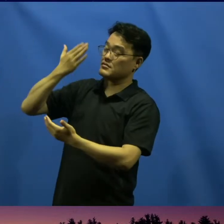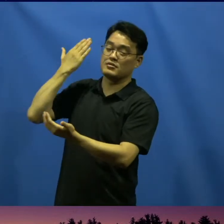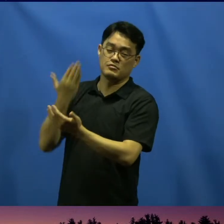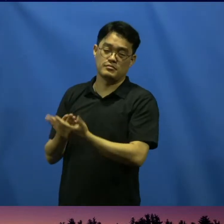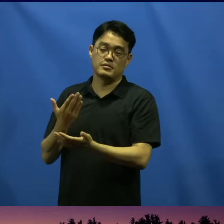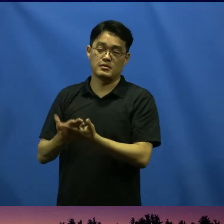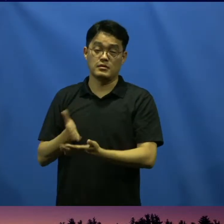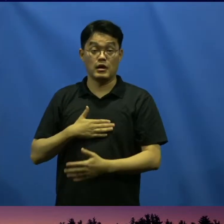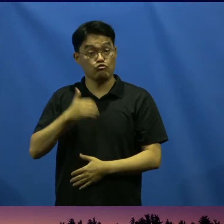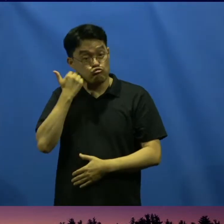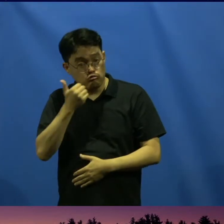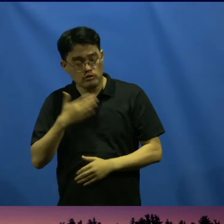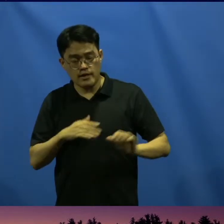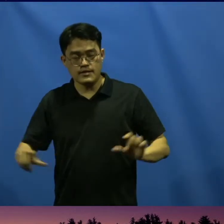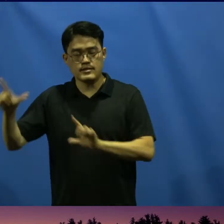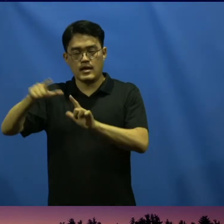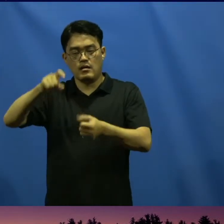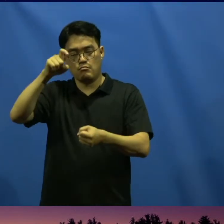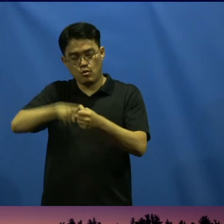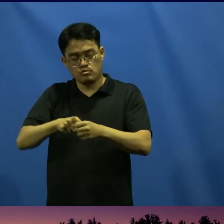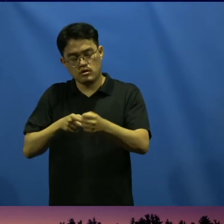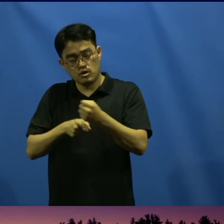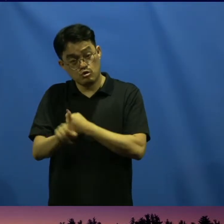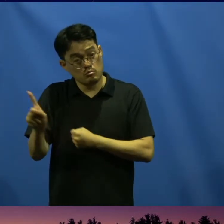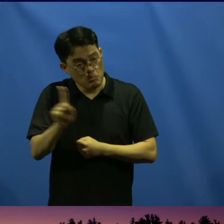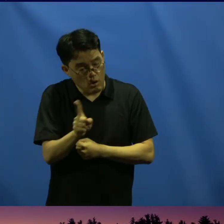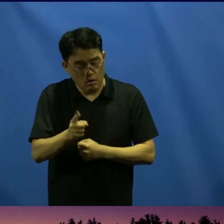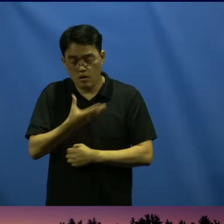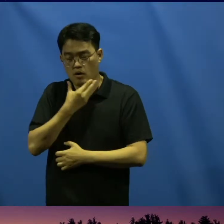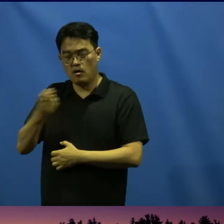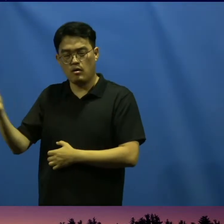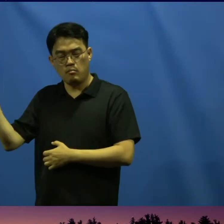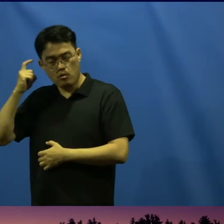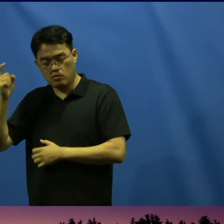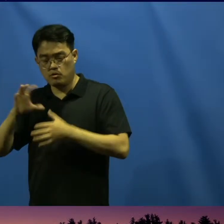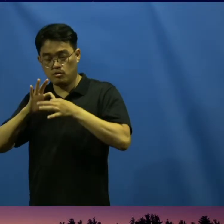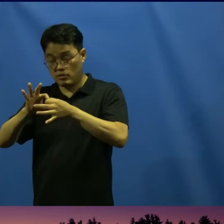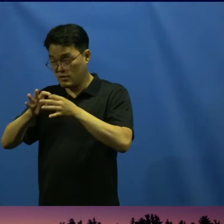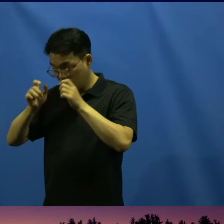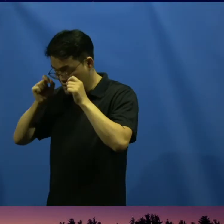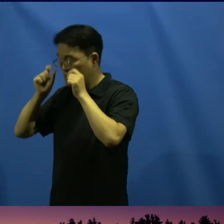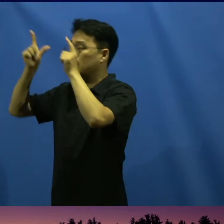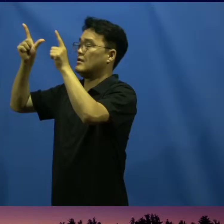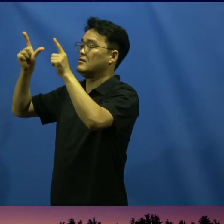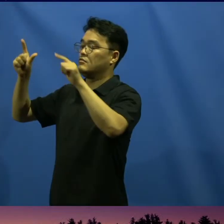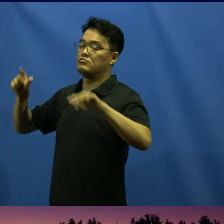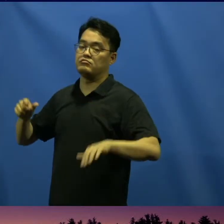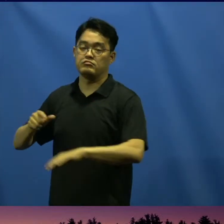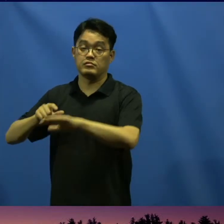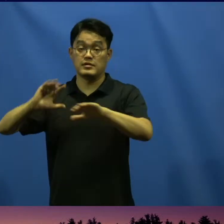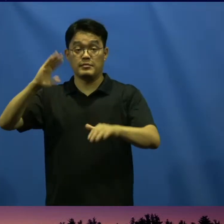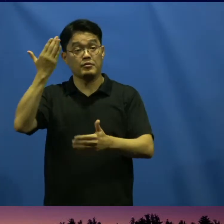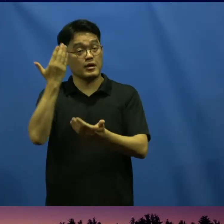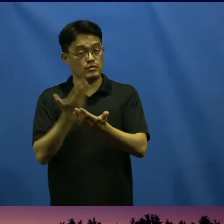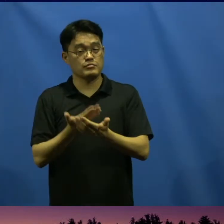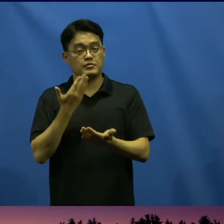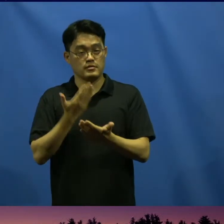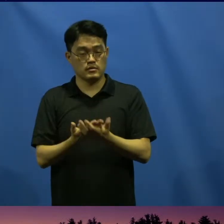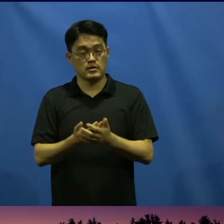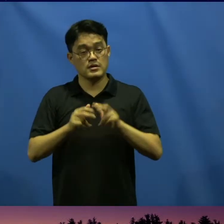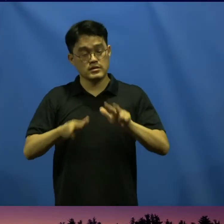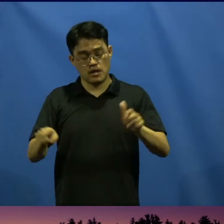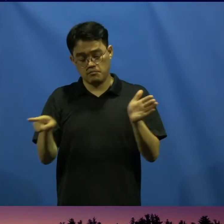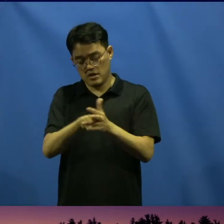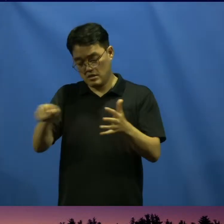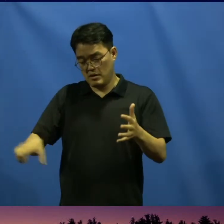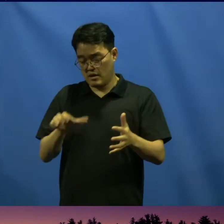누구인지, 내가 왜 살아야 하는지 궁극적인 복음 안에서의 답을 찾은 우리의 인생이 이제 믿음 안에서 참된 지혜로 다른